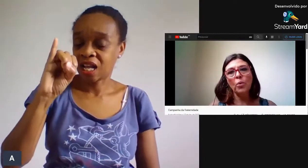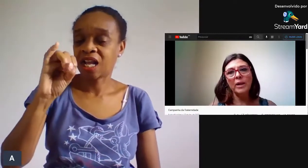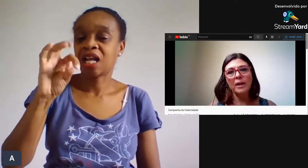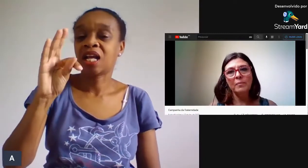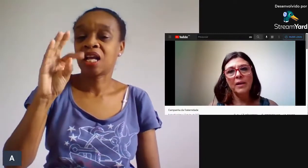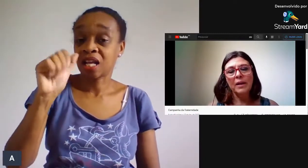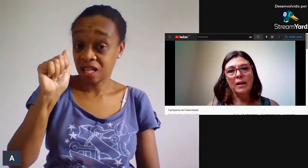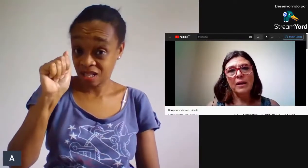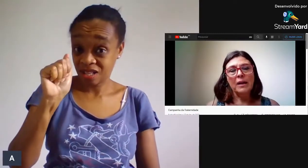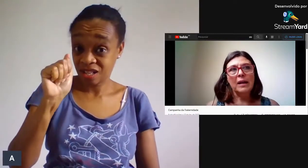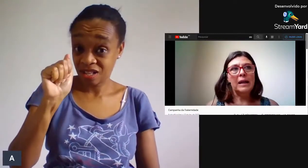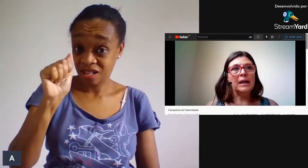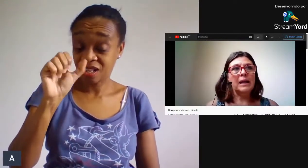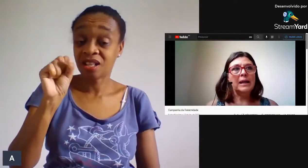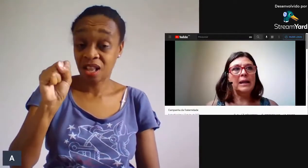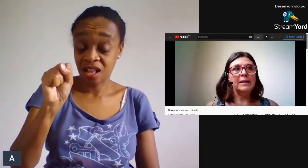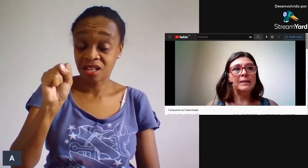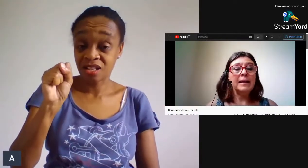que cuida